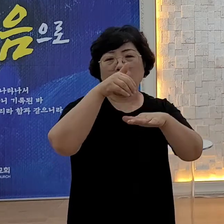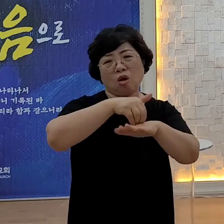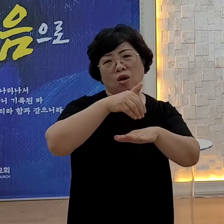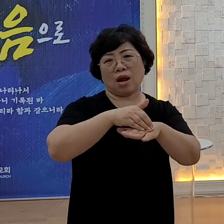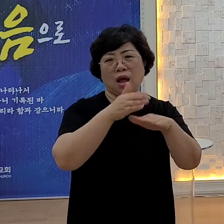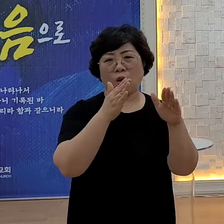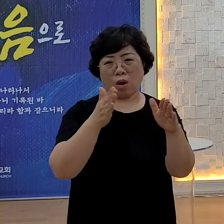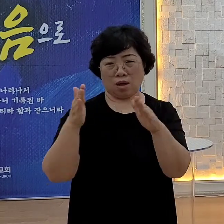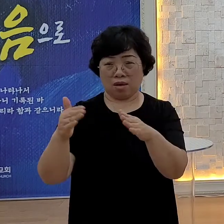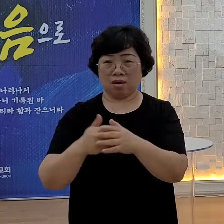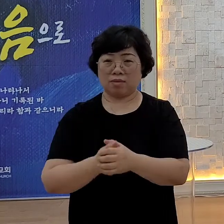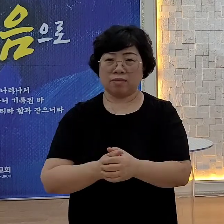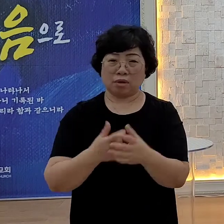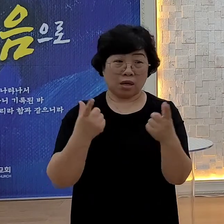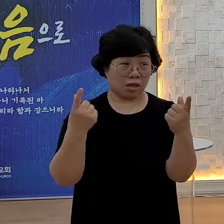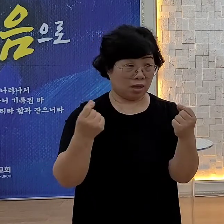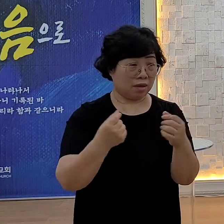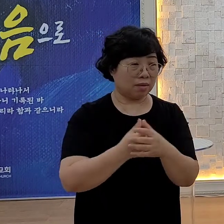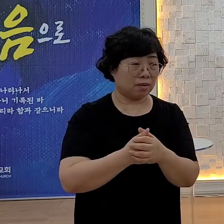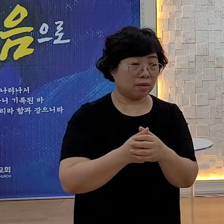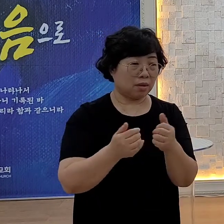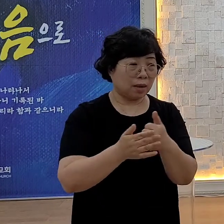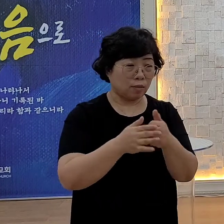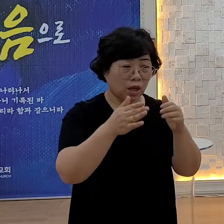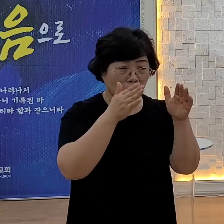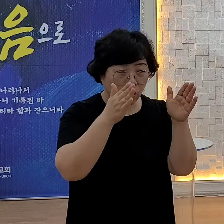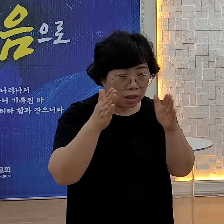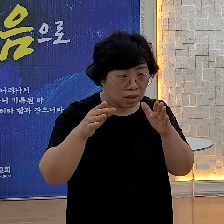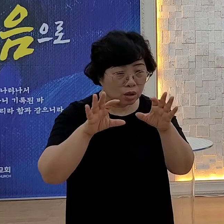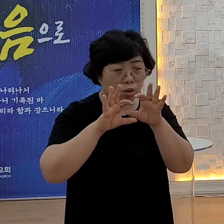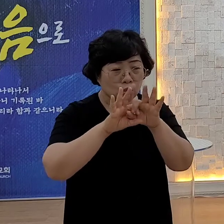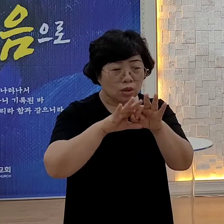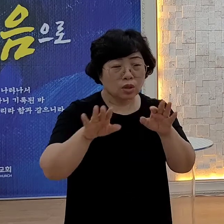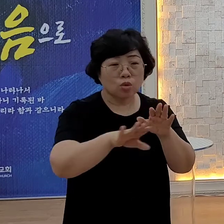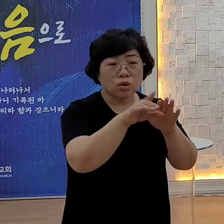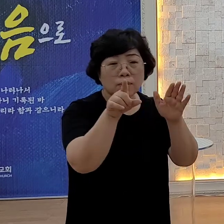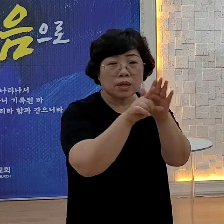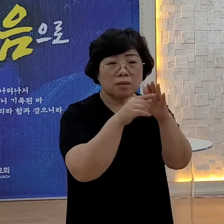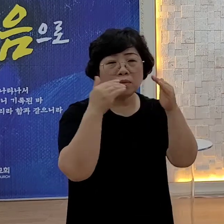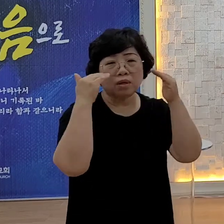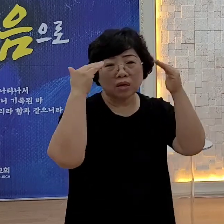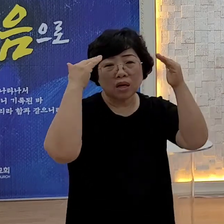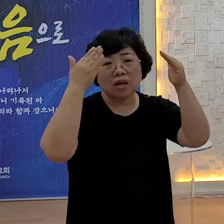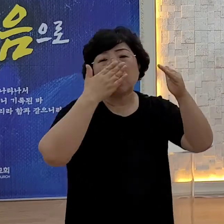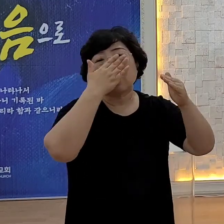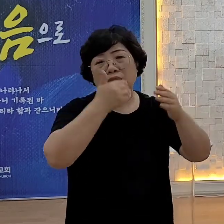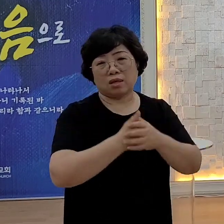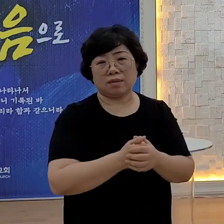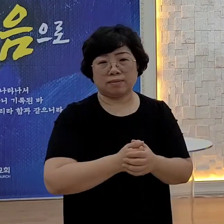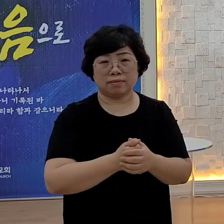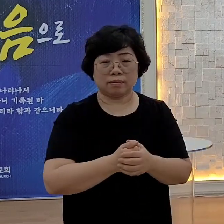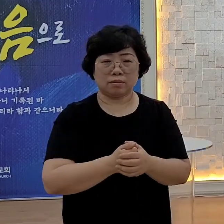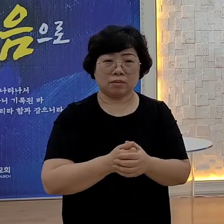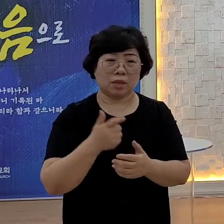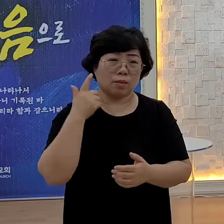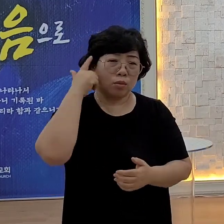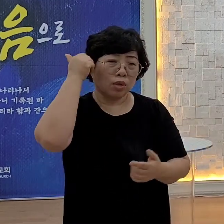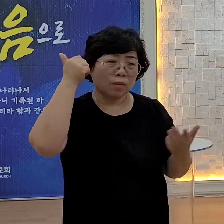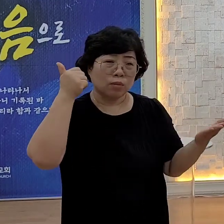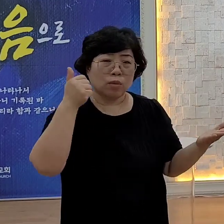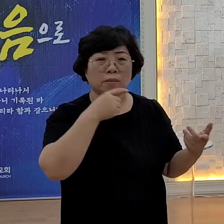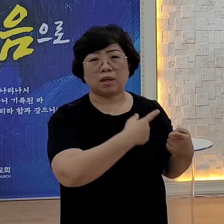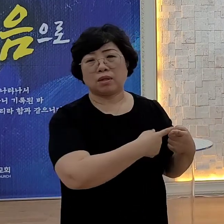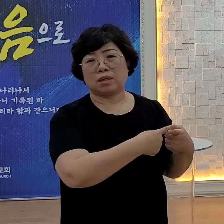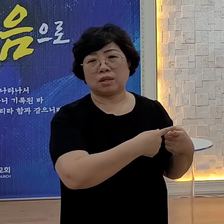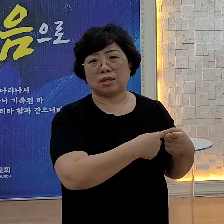그래서 이런 과정을 통해서 우리가 믿음이 자라는 것이지 제가 지금 나이가 이제 50이 다 됐지만